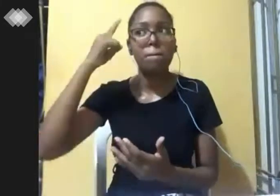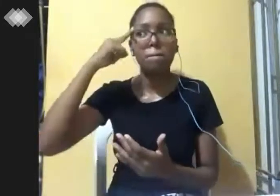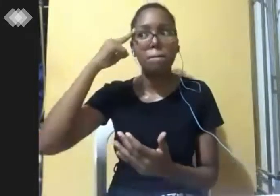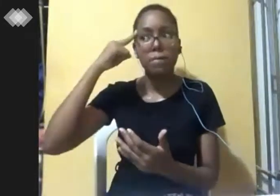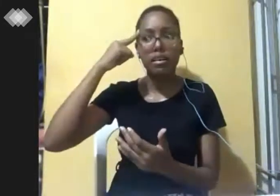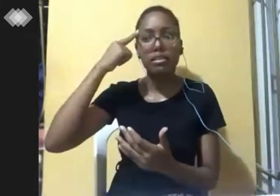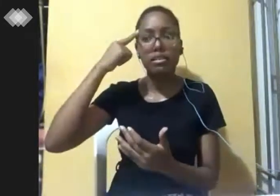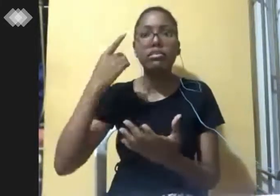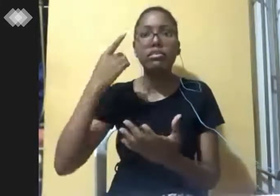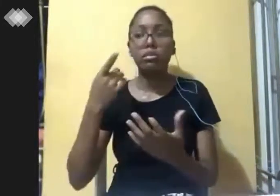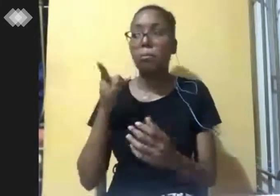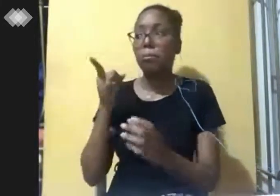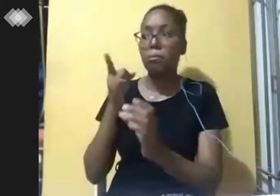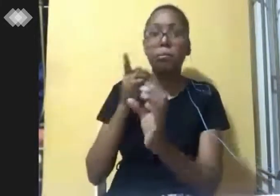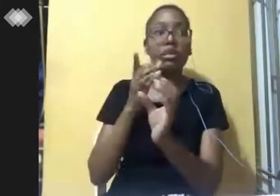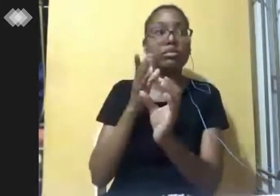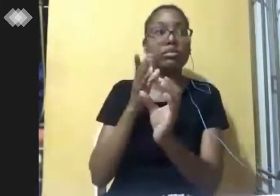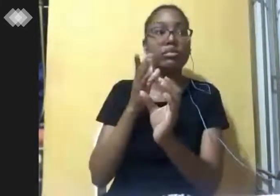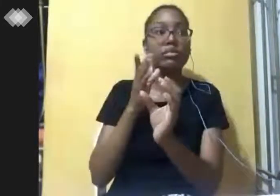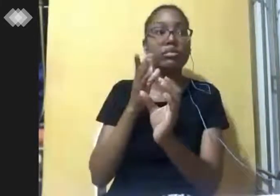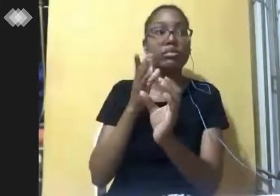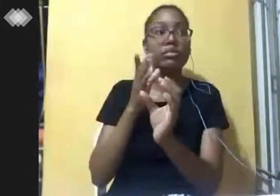verdad. ¿Alguien que me pueda decir?